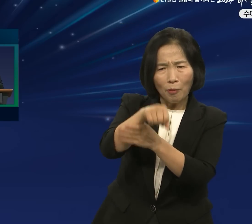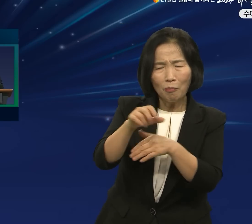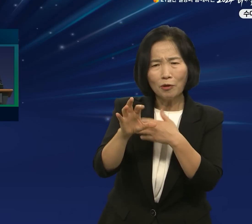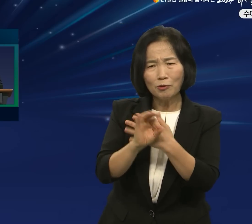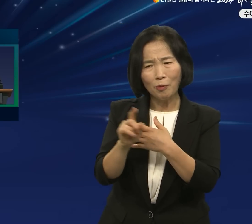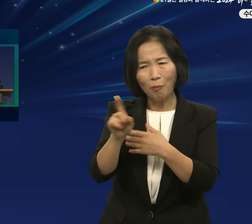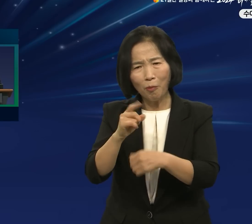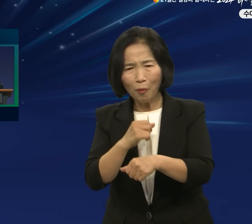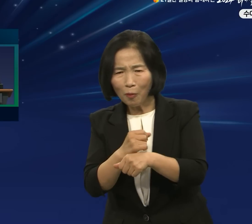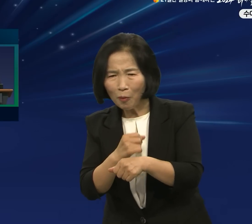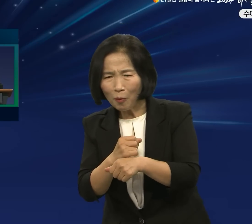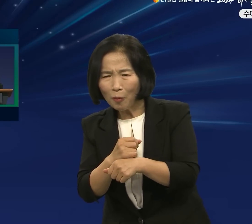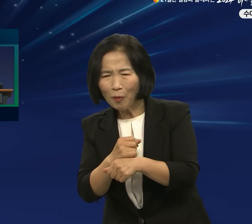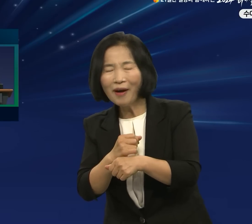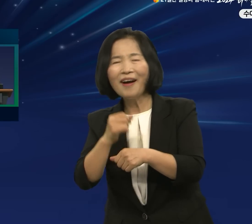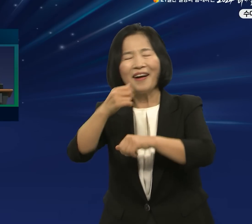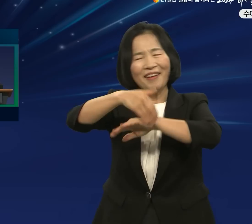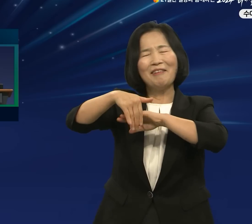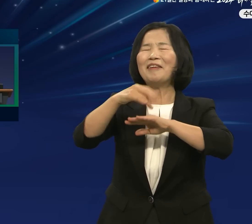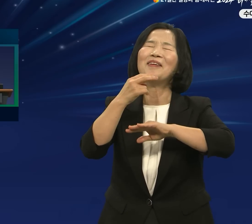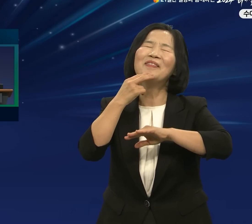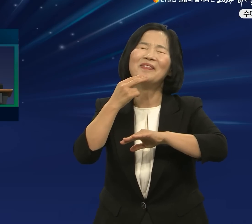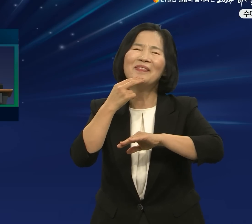다만 때가 되면